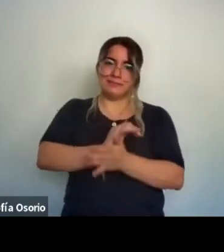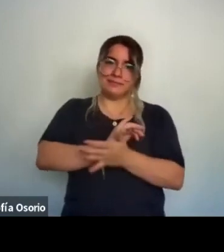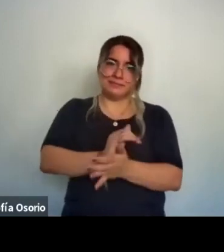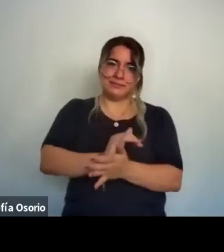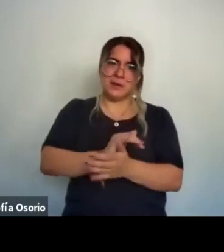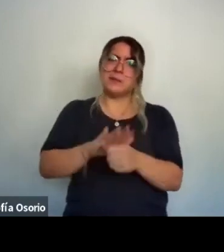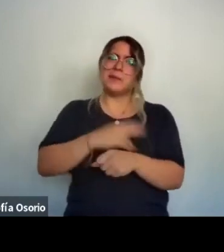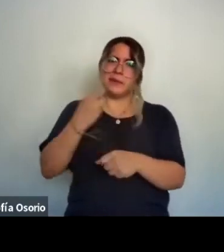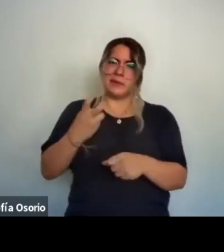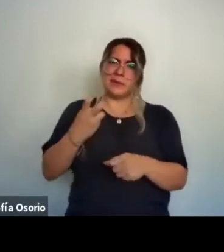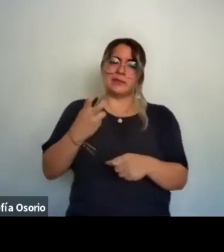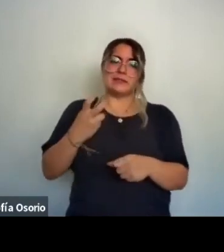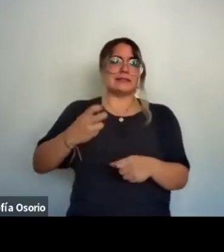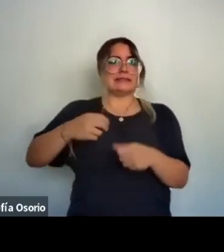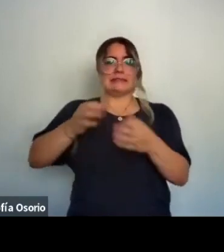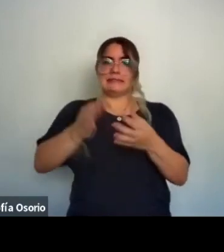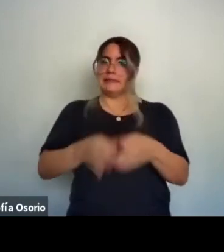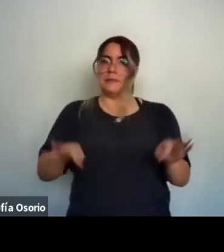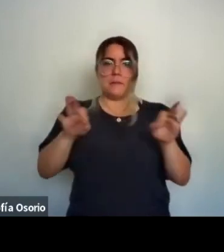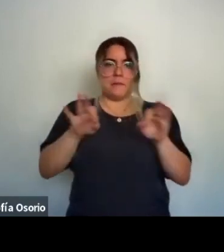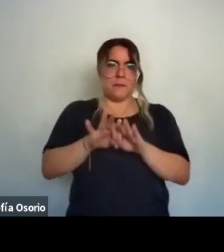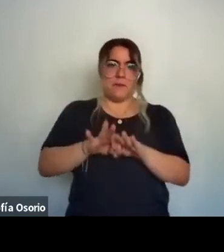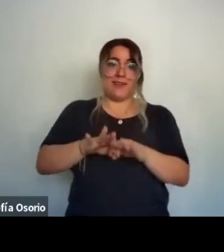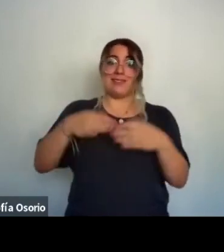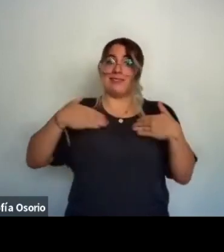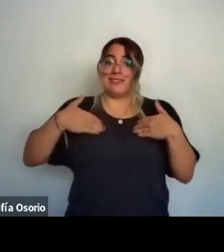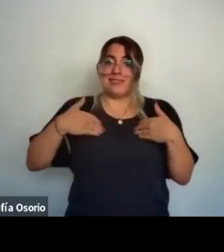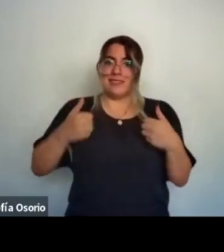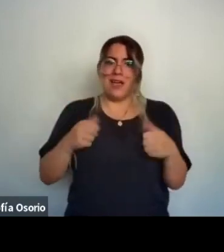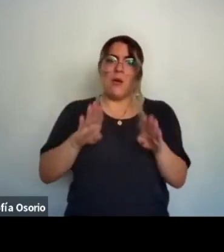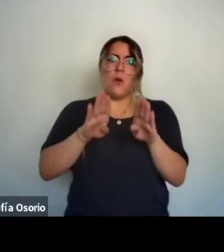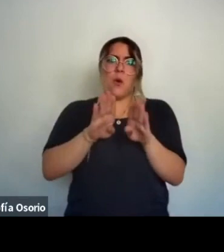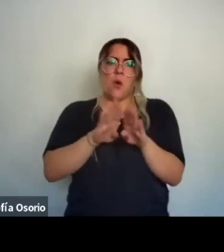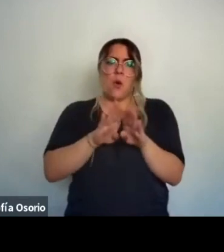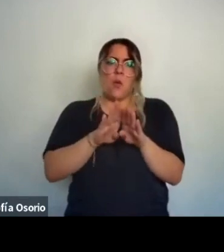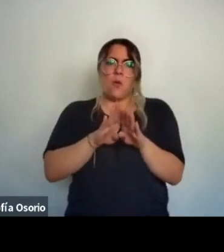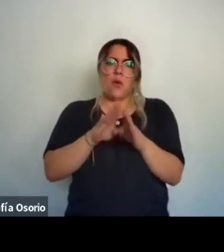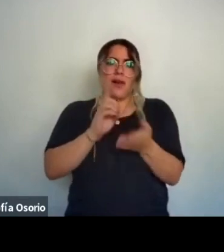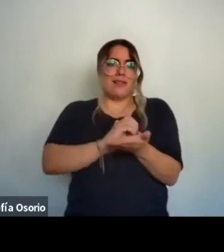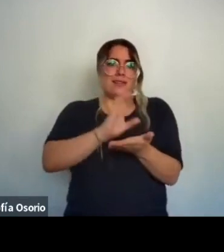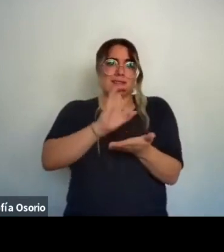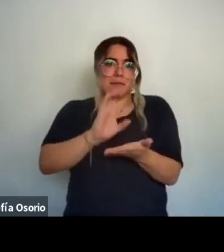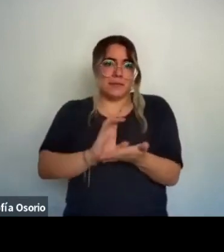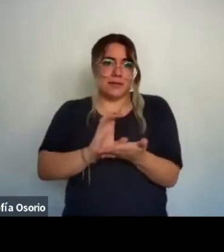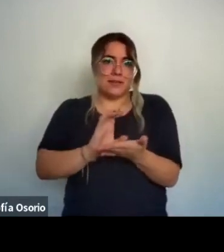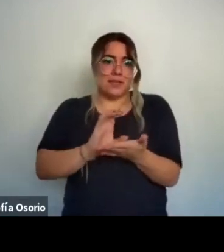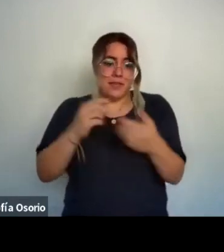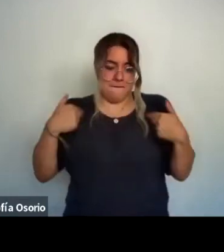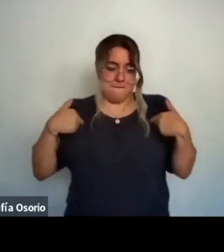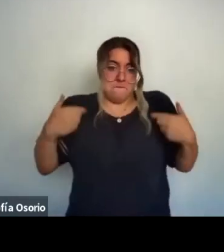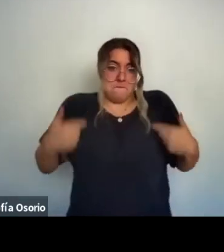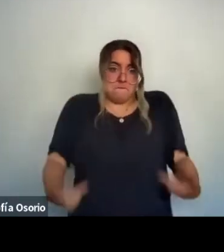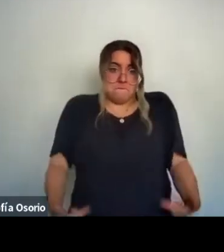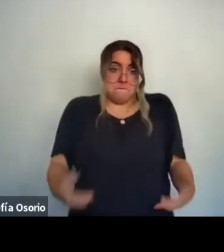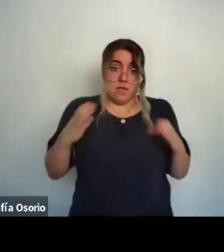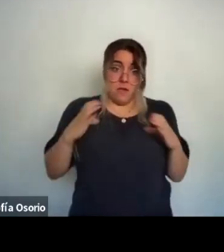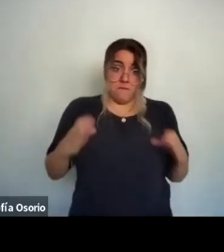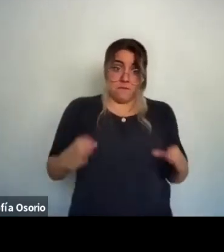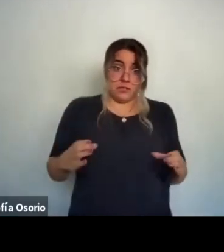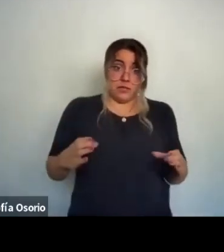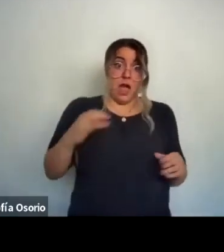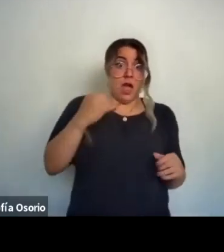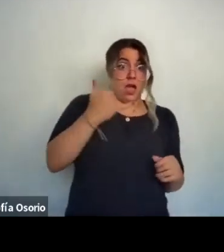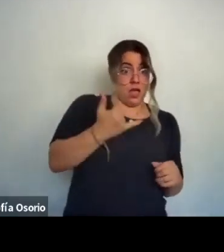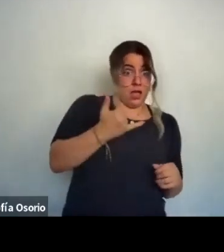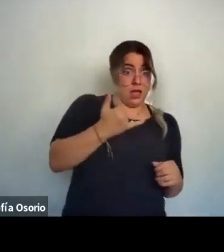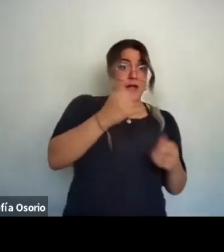es necesario comprender la distinción entre la insuficiencia física y la situación social a la que se llama discapacidad de